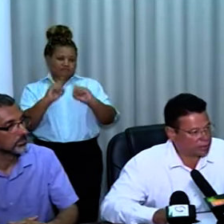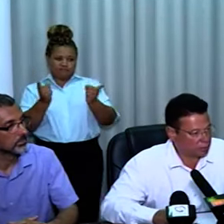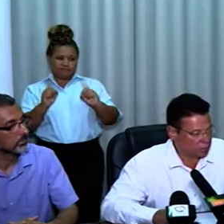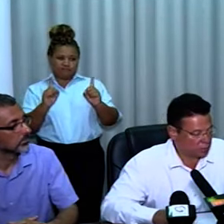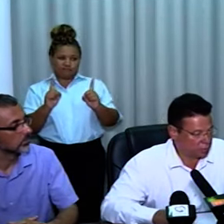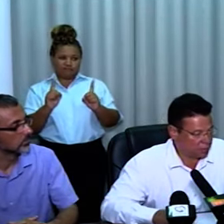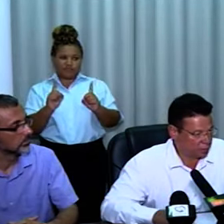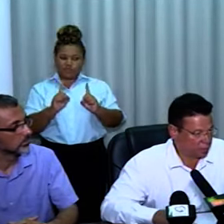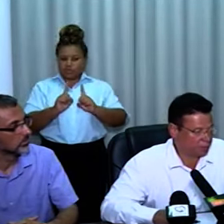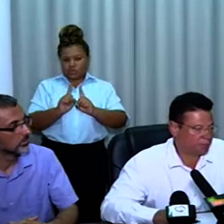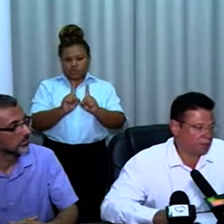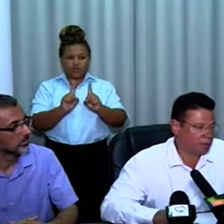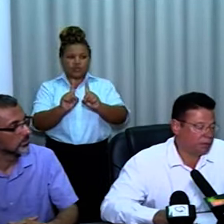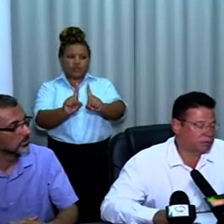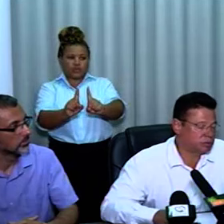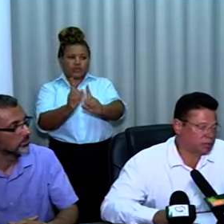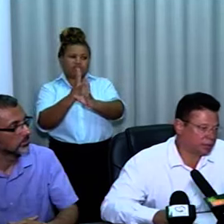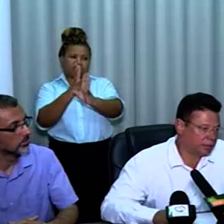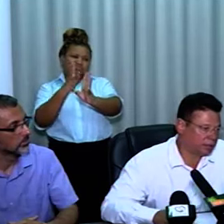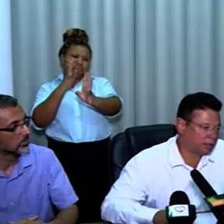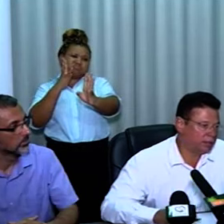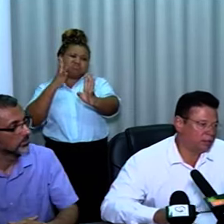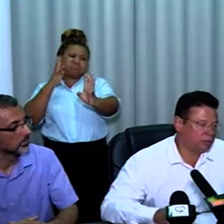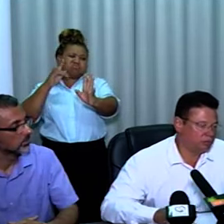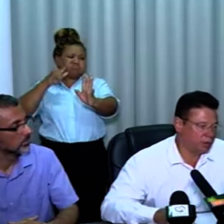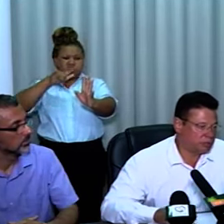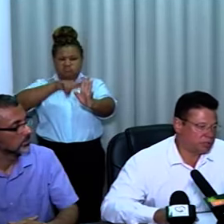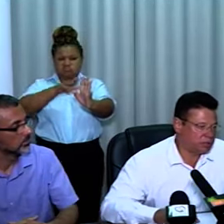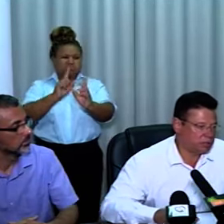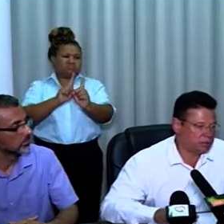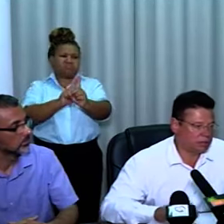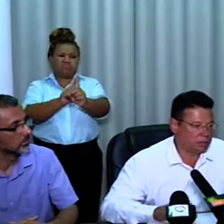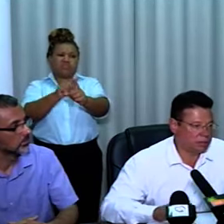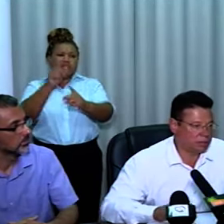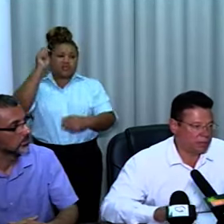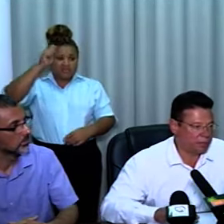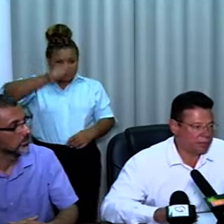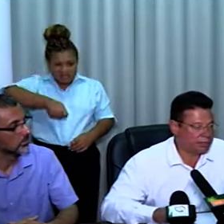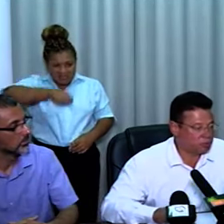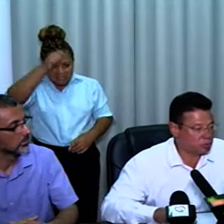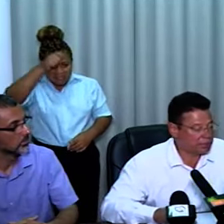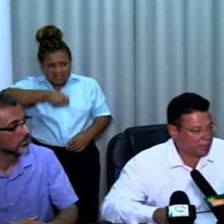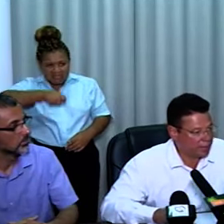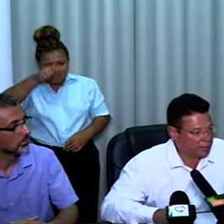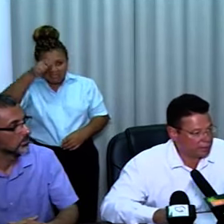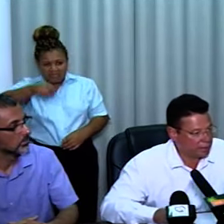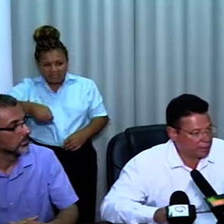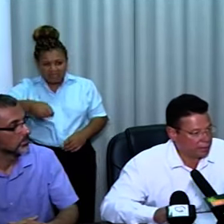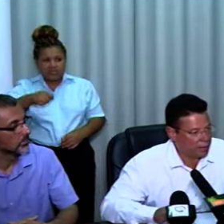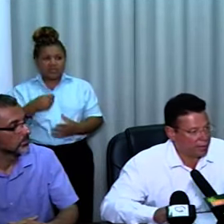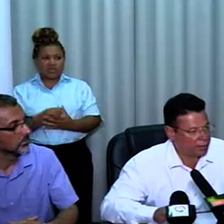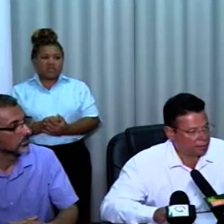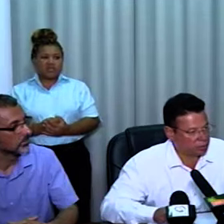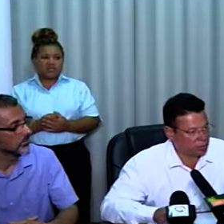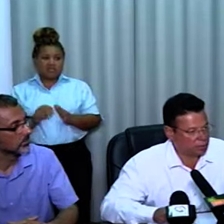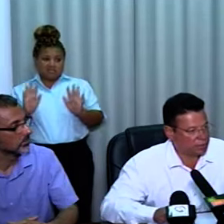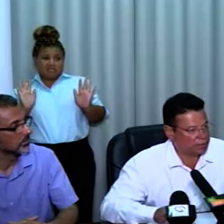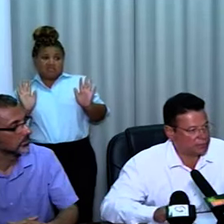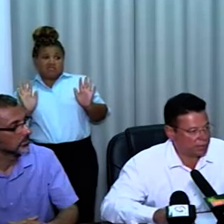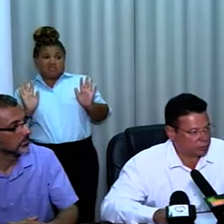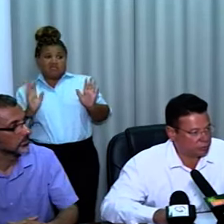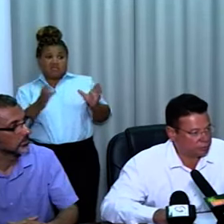aucun symptôme respiratoire. Mais dans une entrée, nous voyons pour dire, après le deuxième jour, il y a là-bas, une autre zone